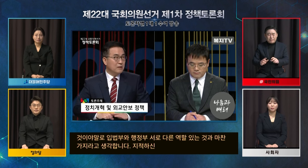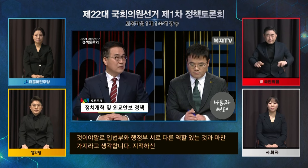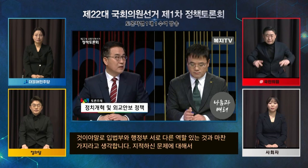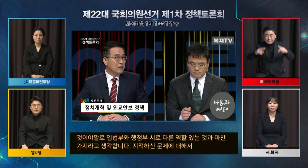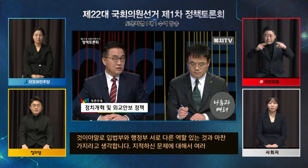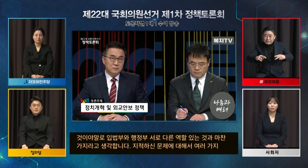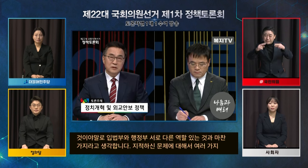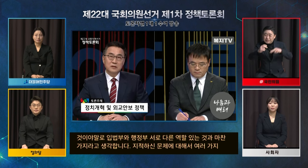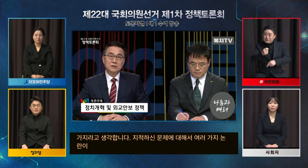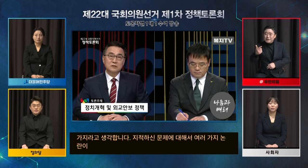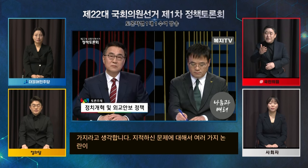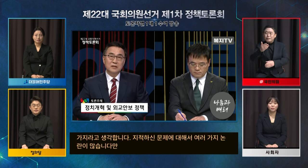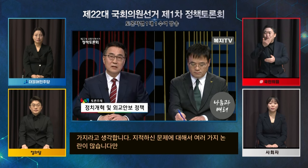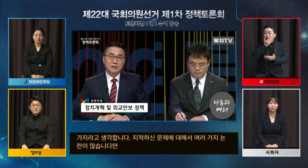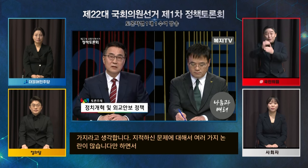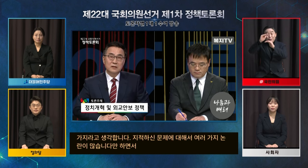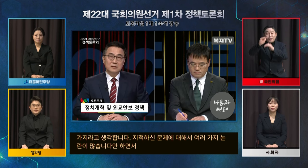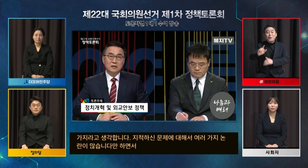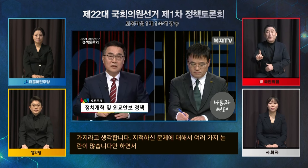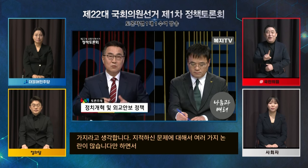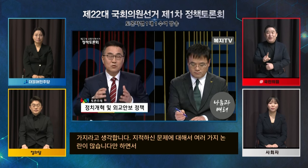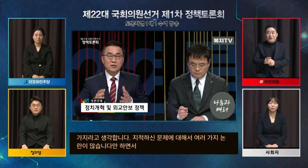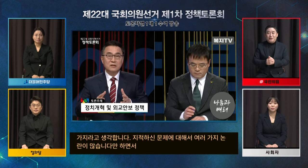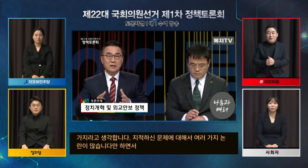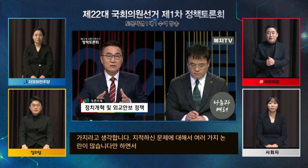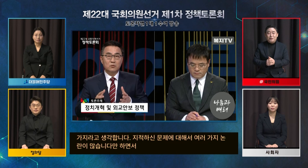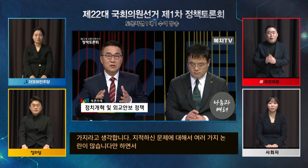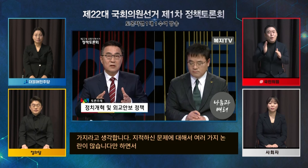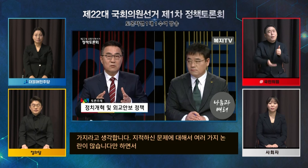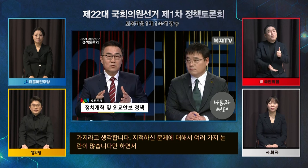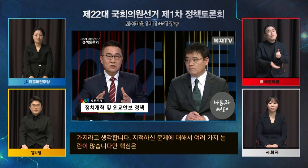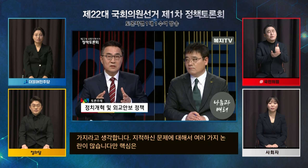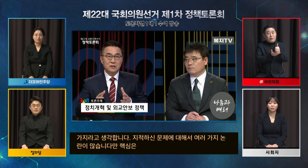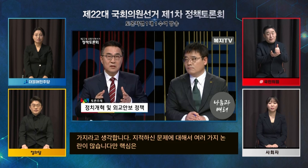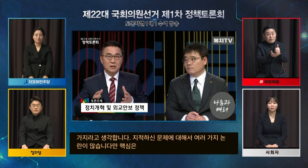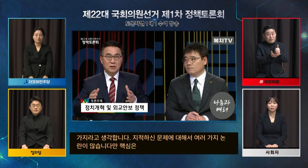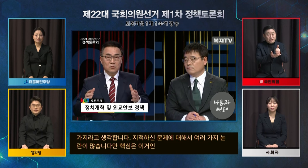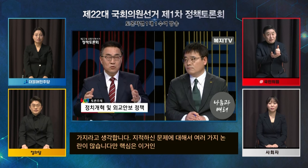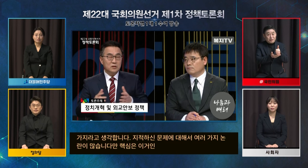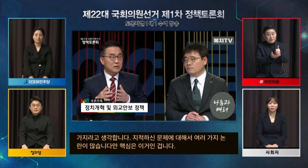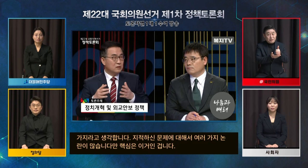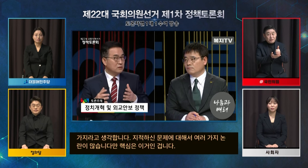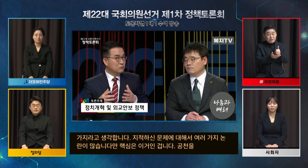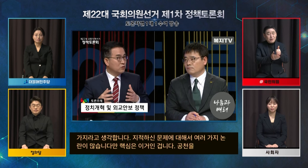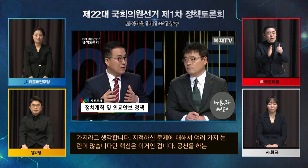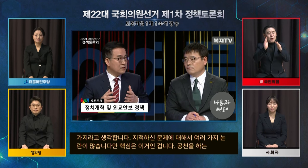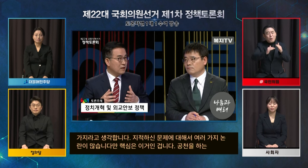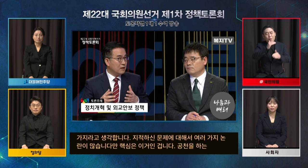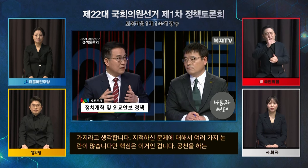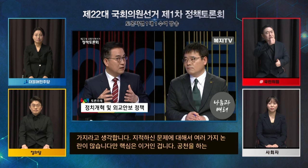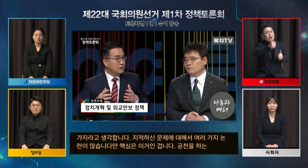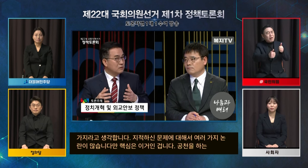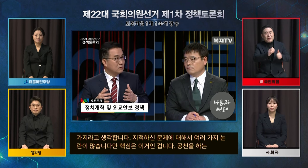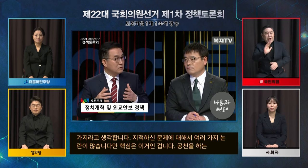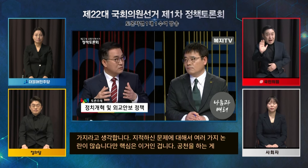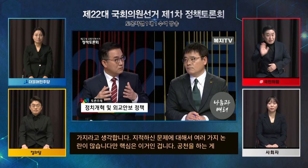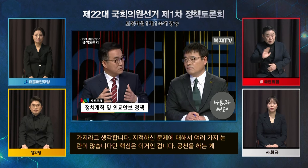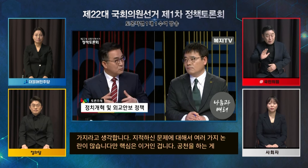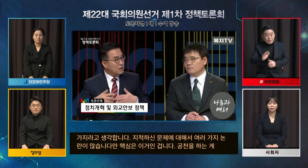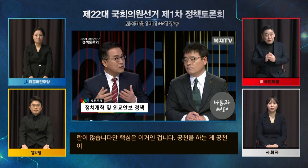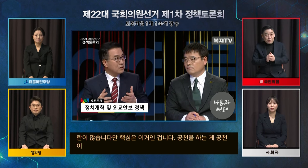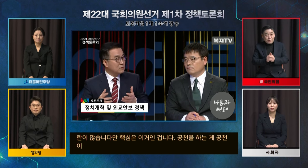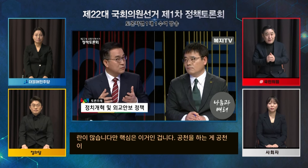많습니다만 핵심은 이거인 겁니다. 공천을 하는데 혹시 이게 공천이 공정한 경선율이 아니라 어떤